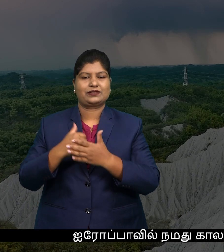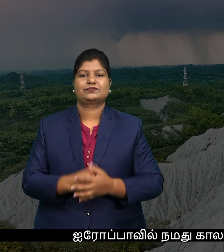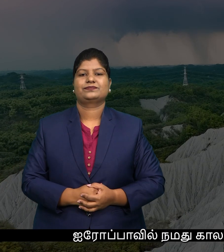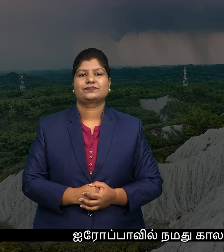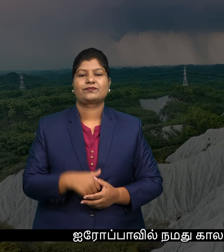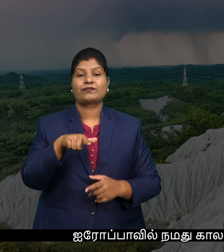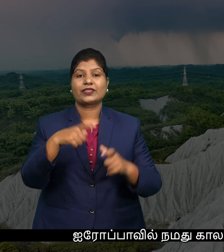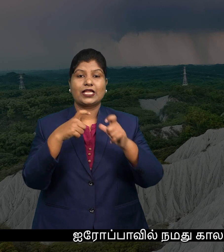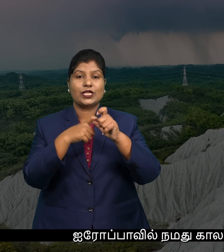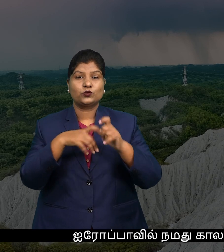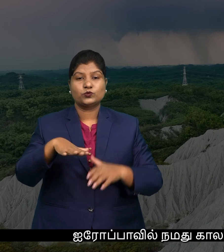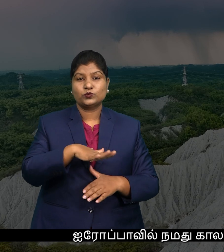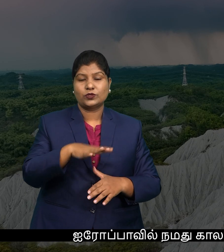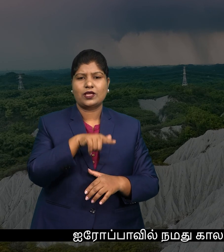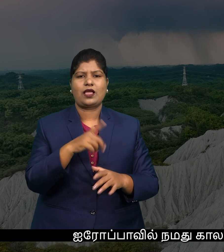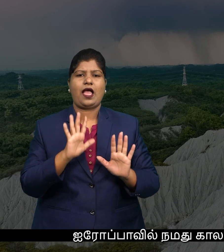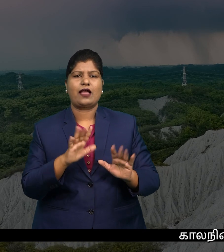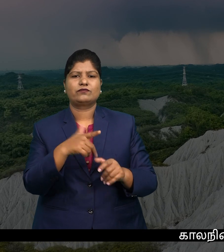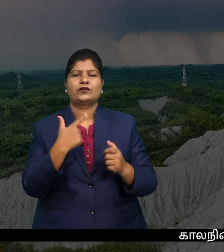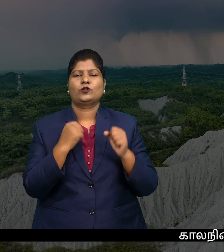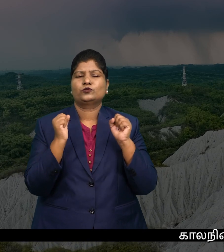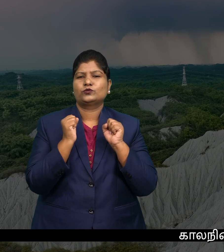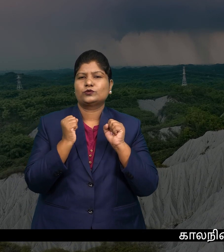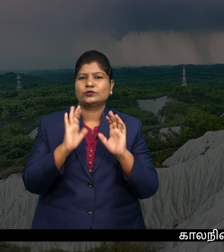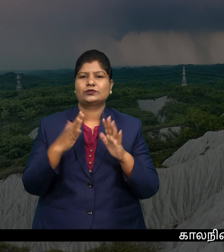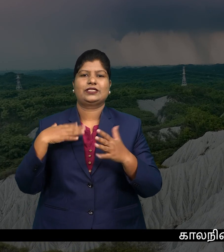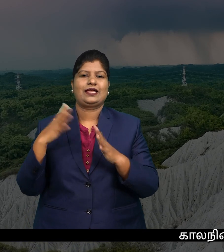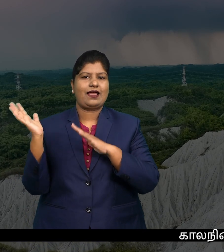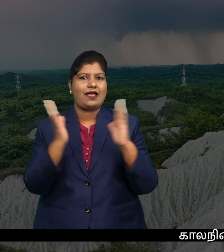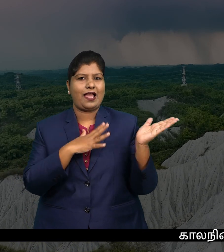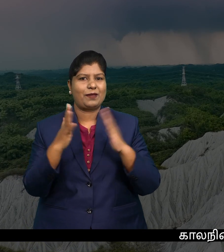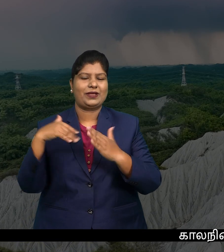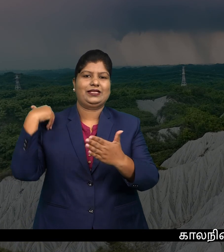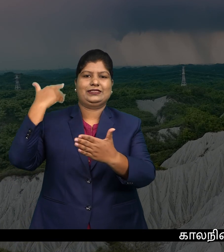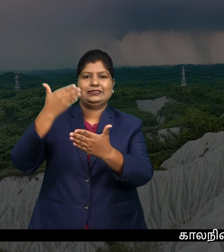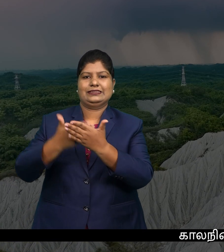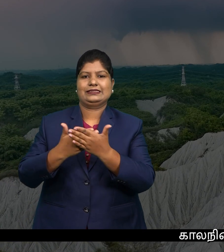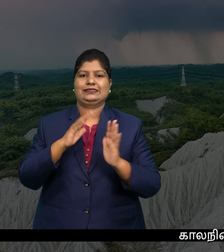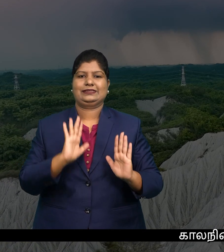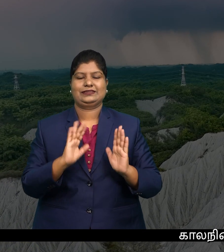ஐரோப்பாவில் நமது காலநிலையை விட குளிர்ச்சியான காலநிலை உள்ளது.